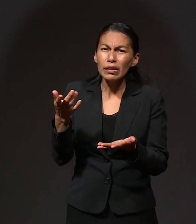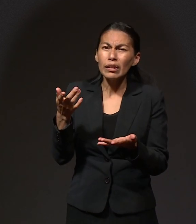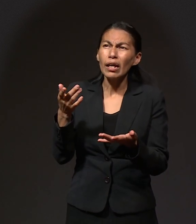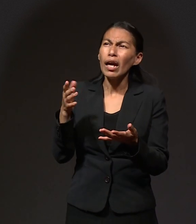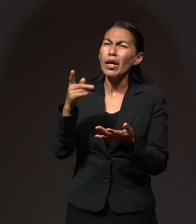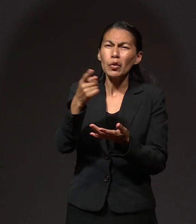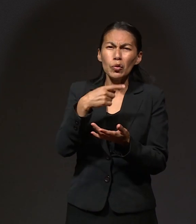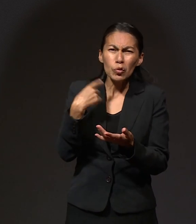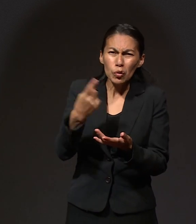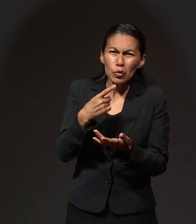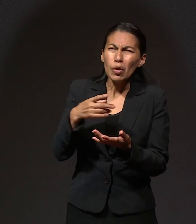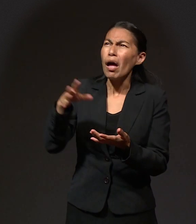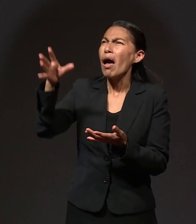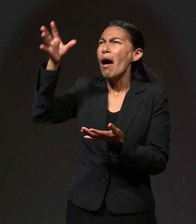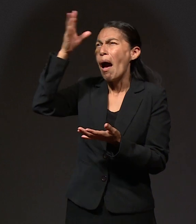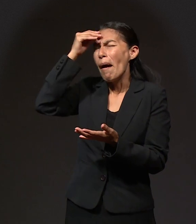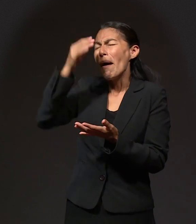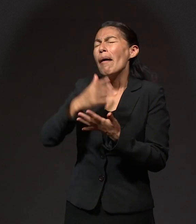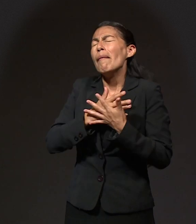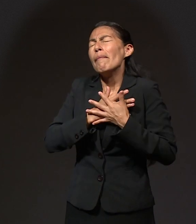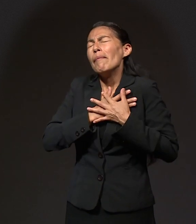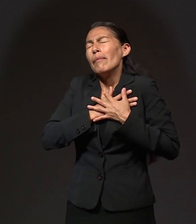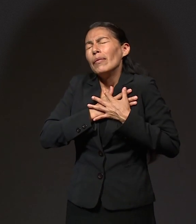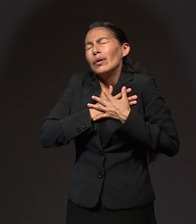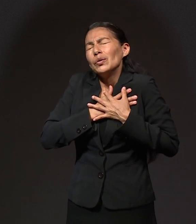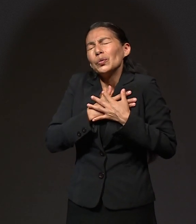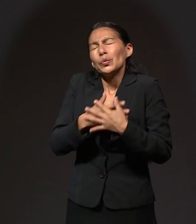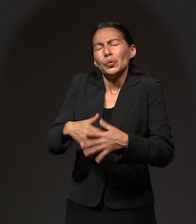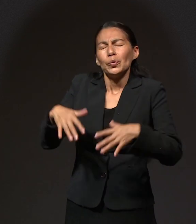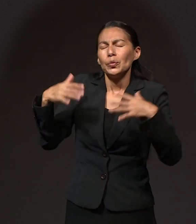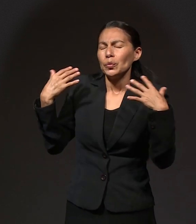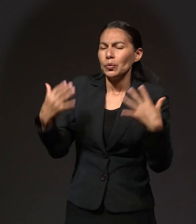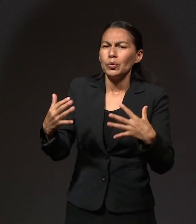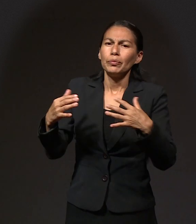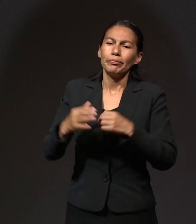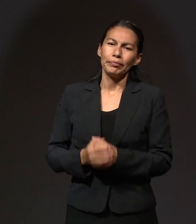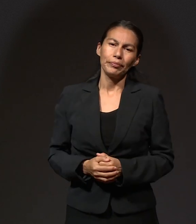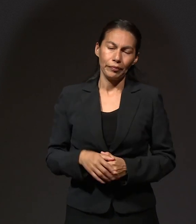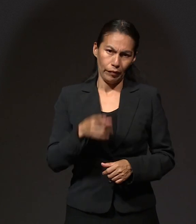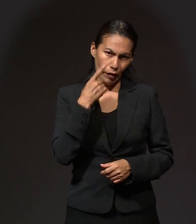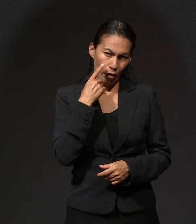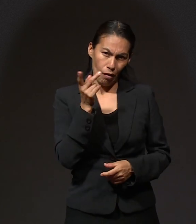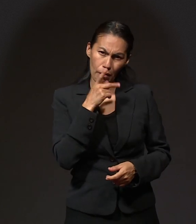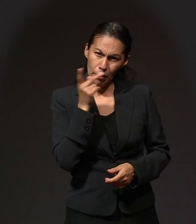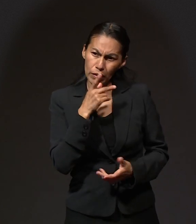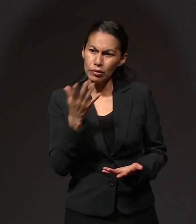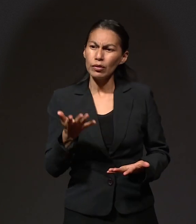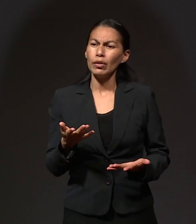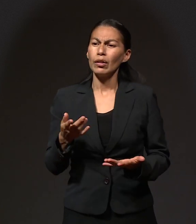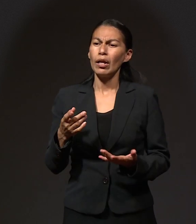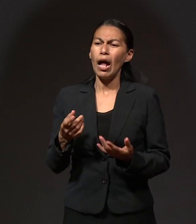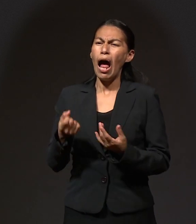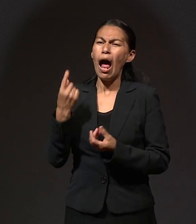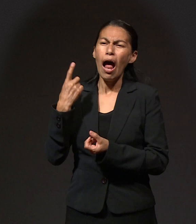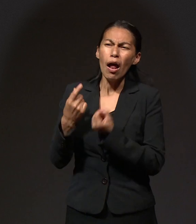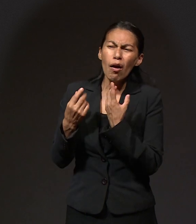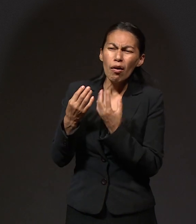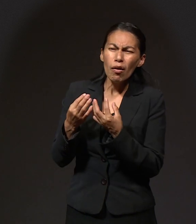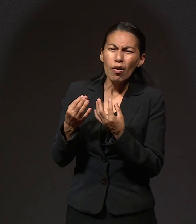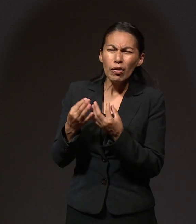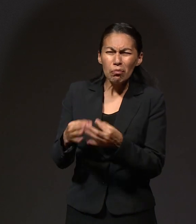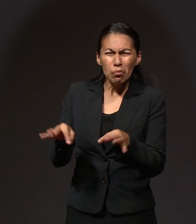verdad. Y así amarlo más y más. Pastor, aquí hay un dilema muy grande, una